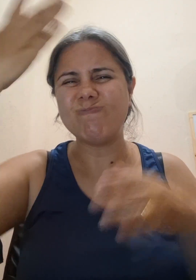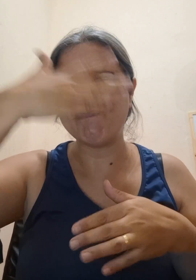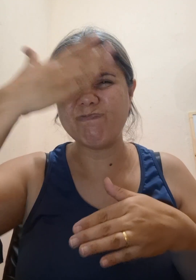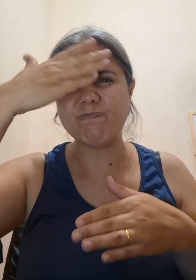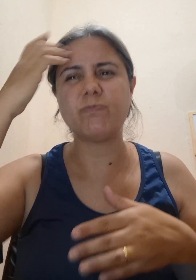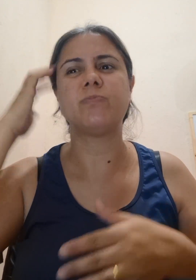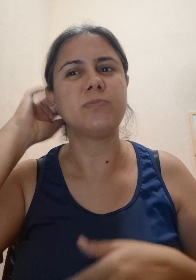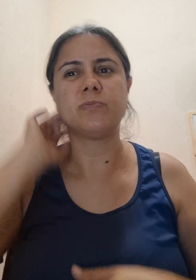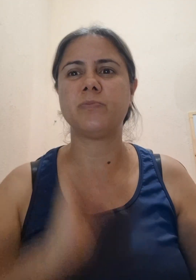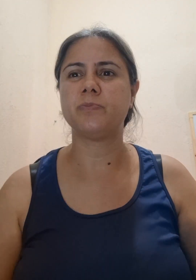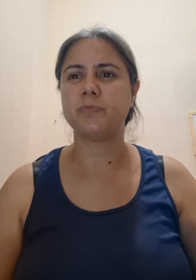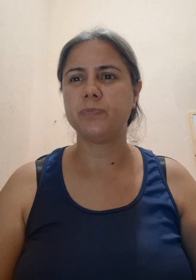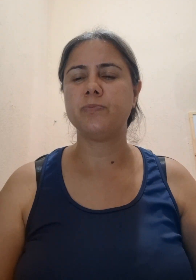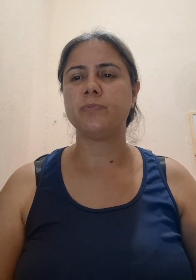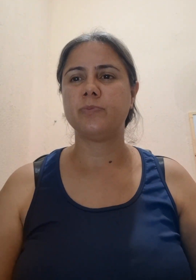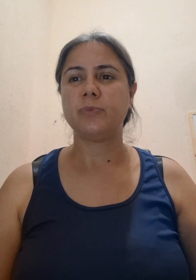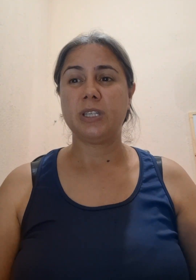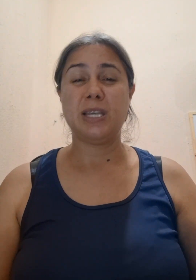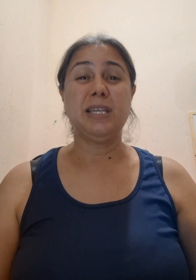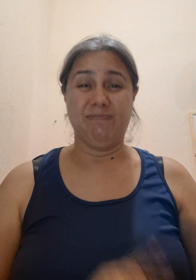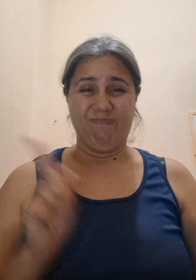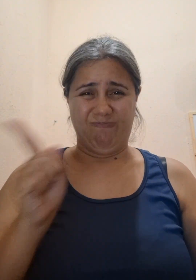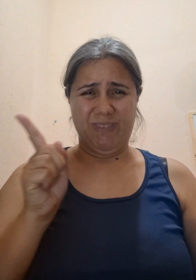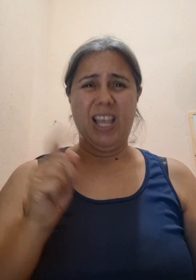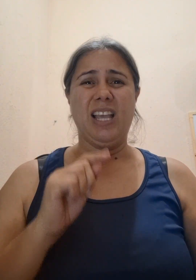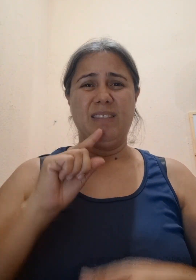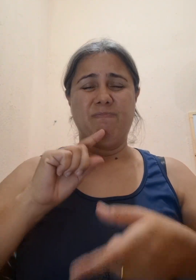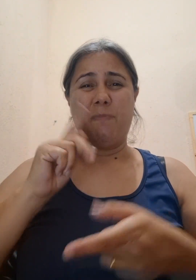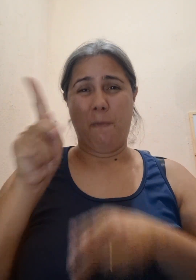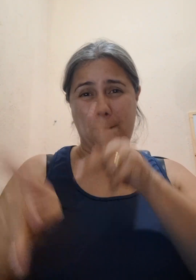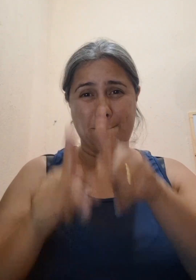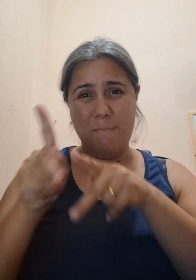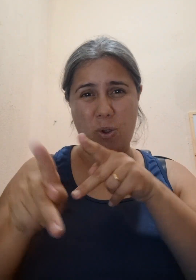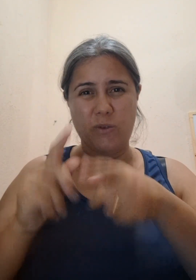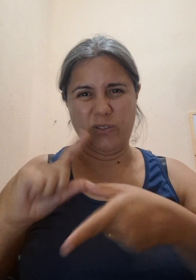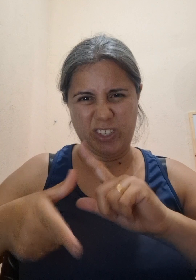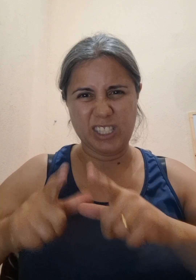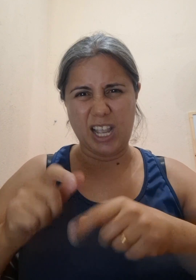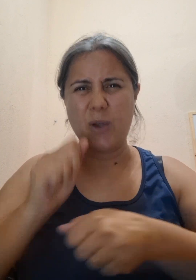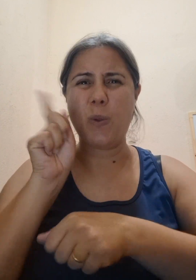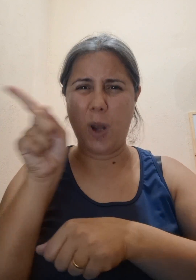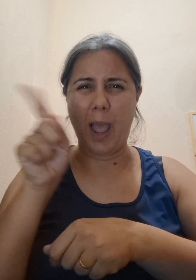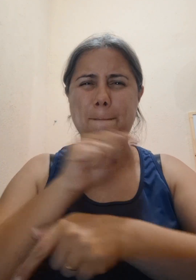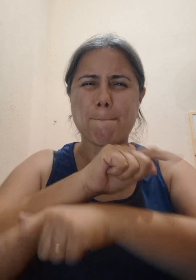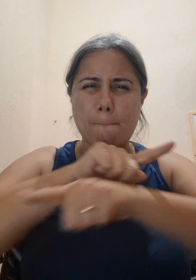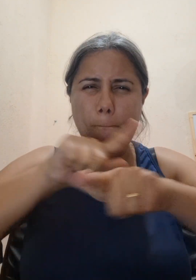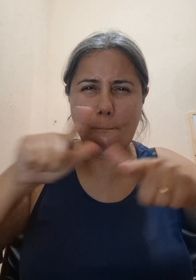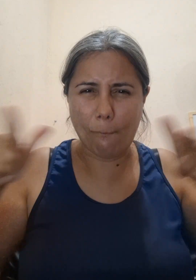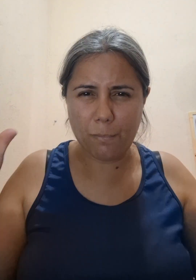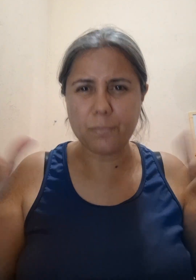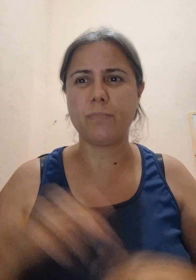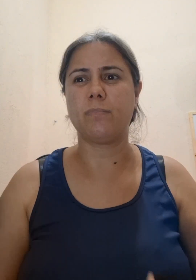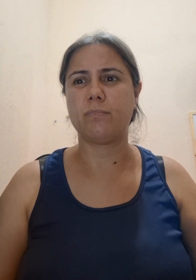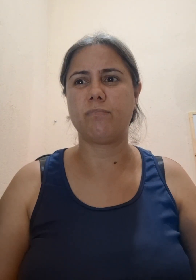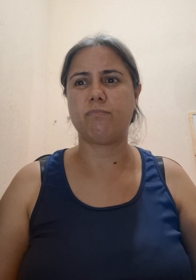com clareza. Não consegue ver. Lá o povo de Israel, lá